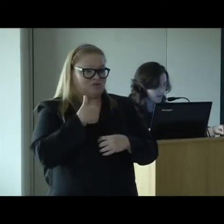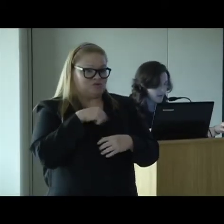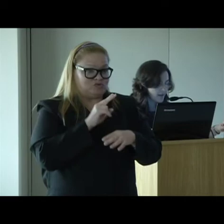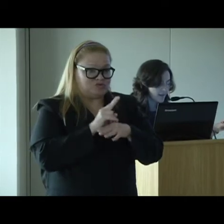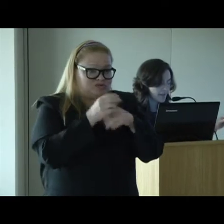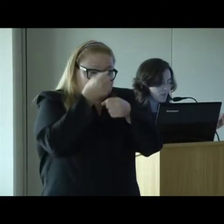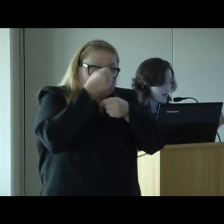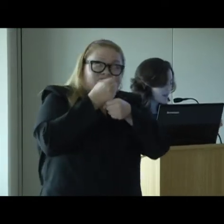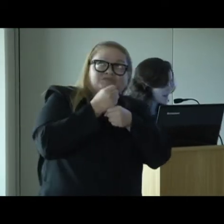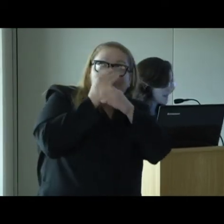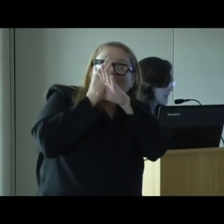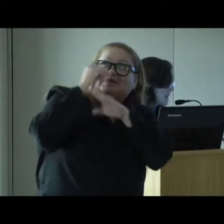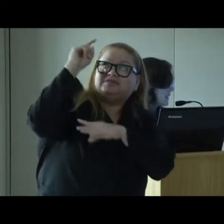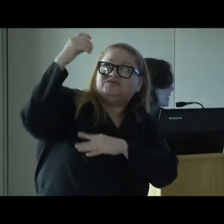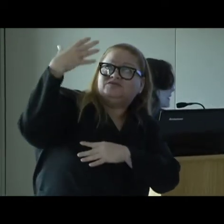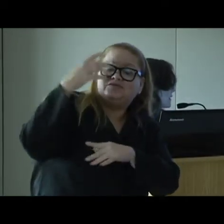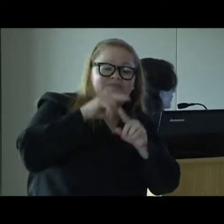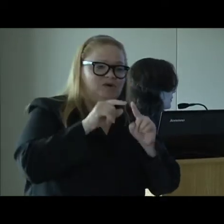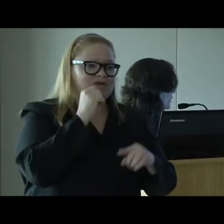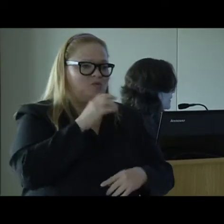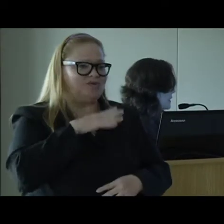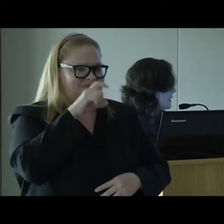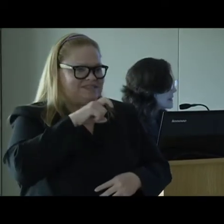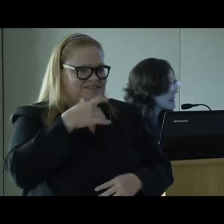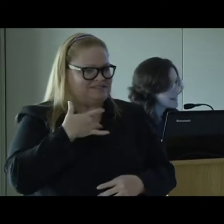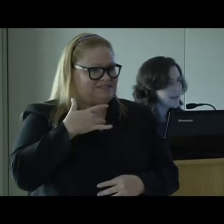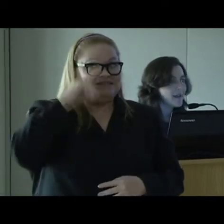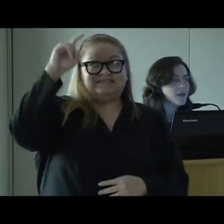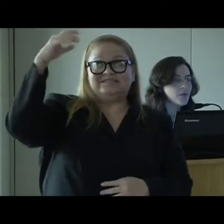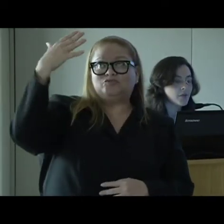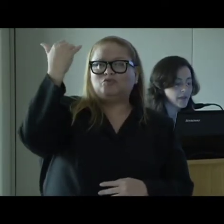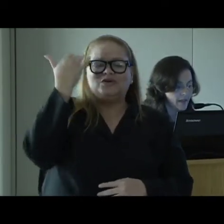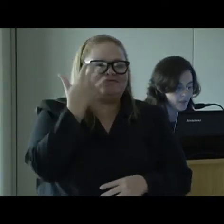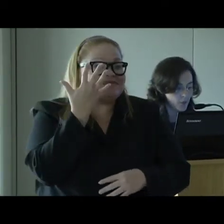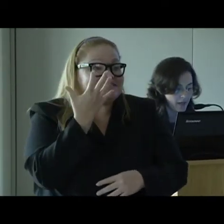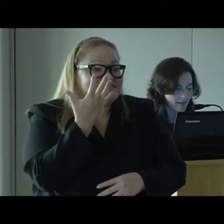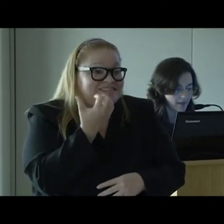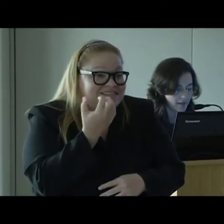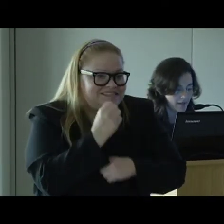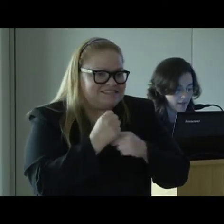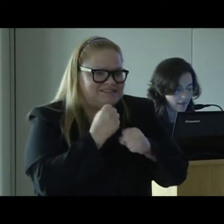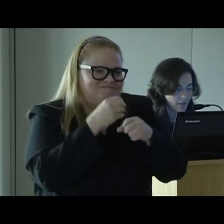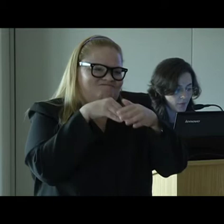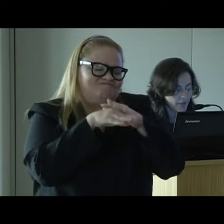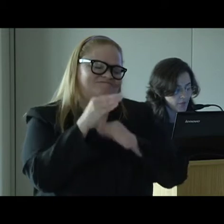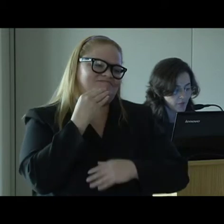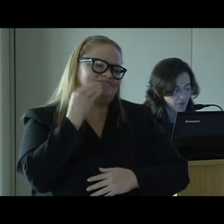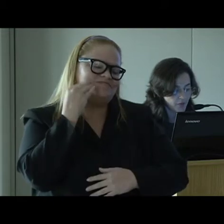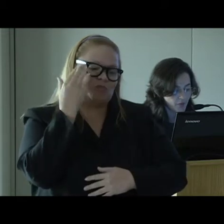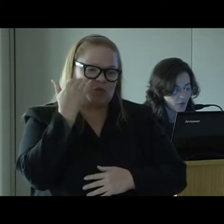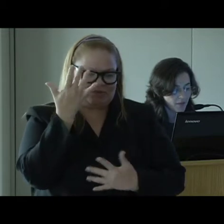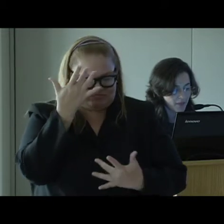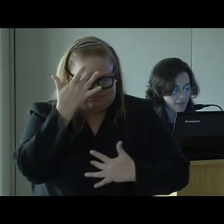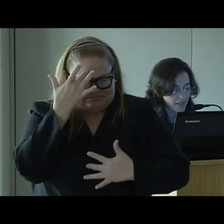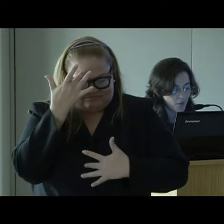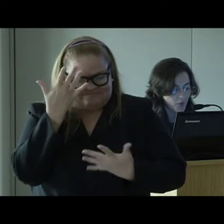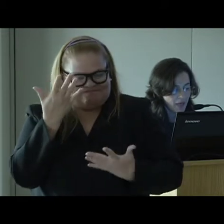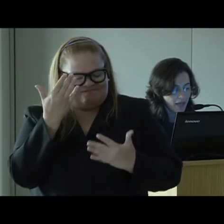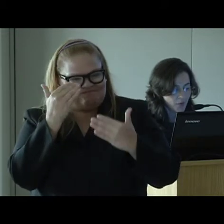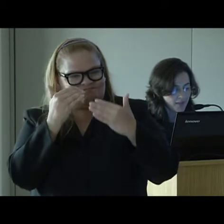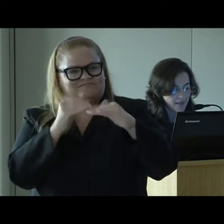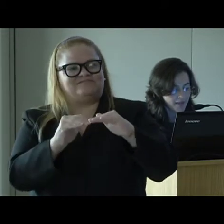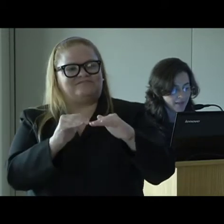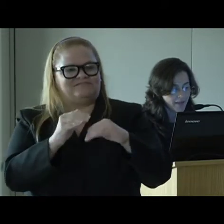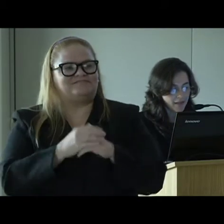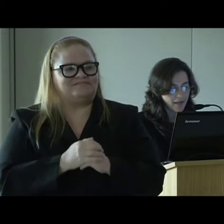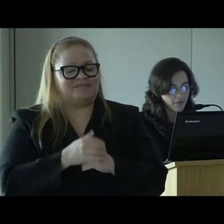dé. Y esta mujer necesita que le dé el sol porque tiene 15 años en su casa. Porque su condición no le ha permitido.